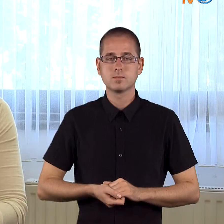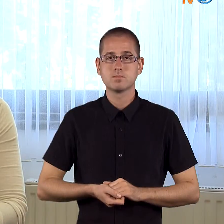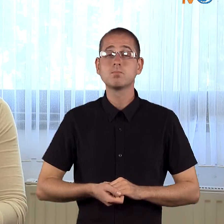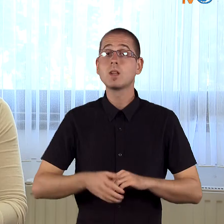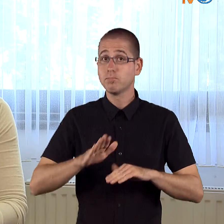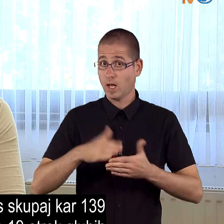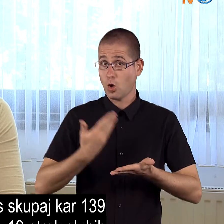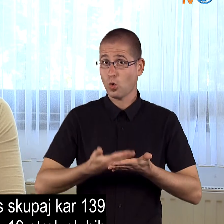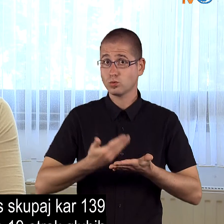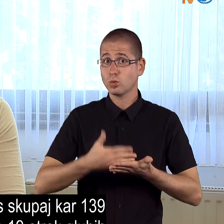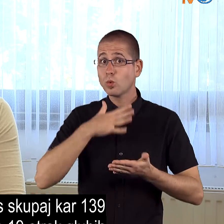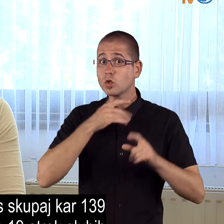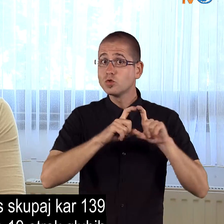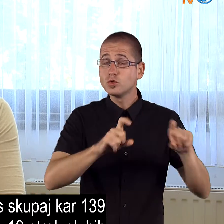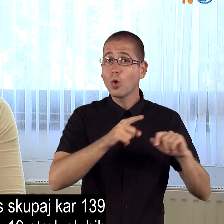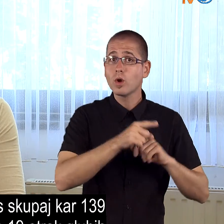Na osnovni šoli